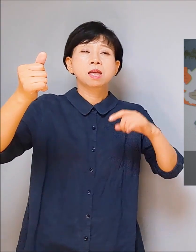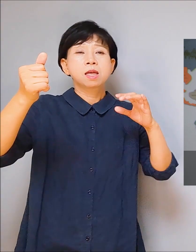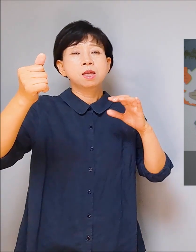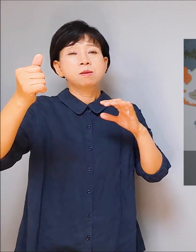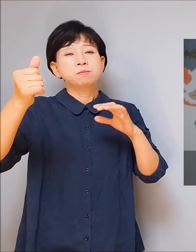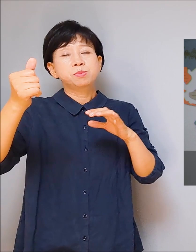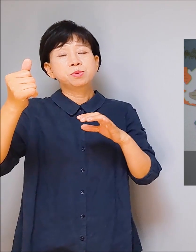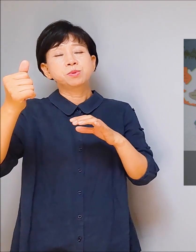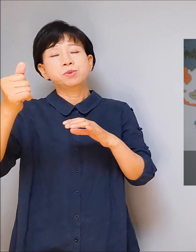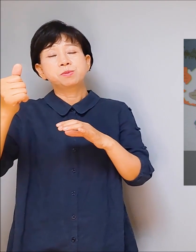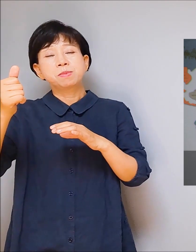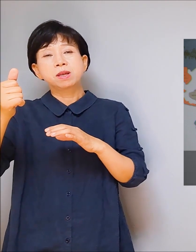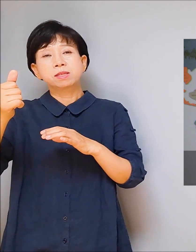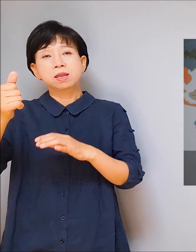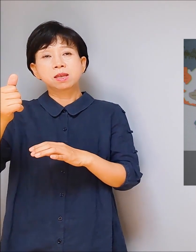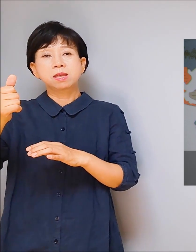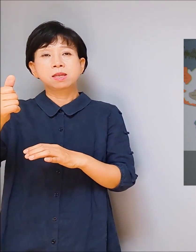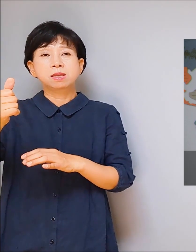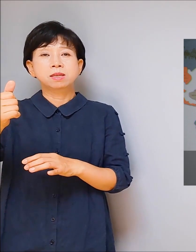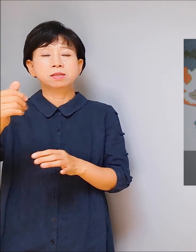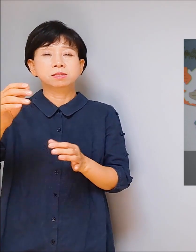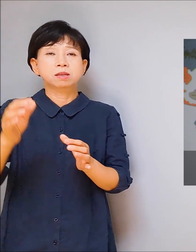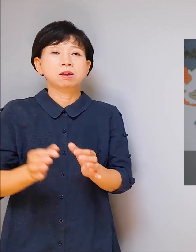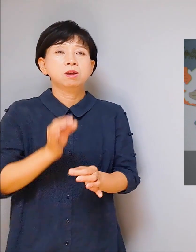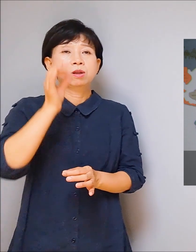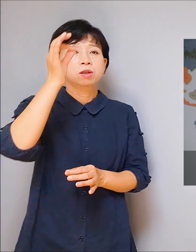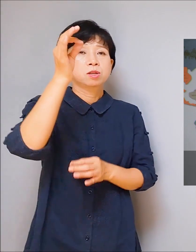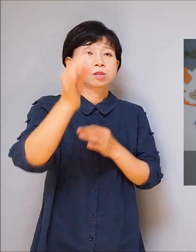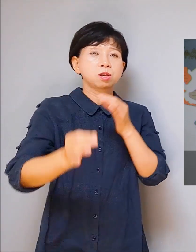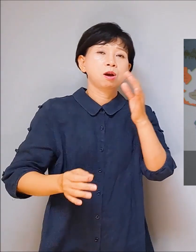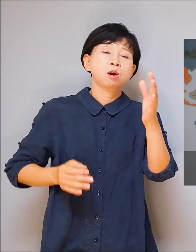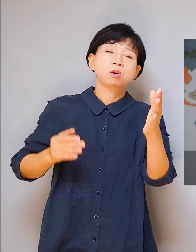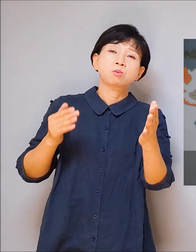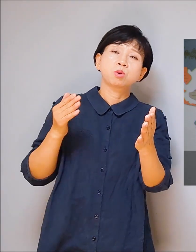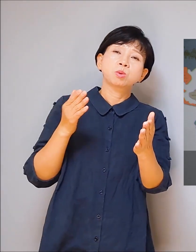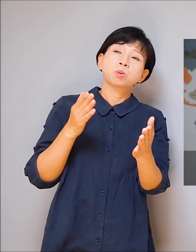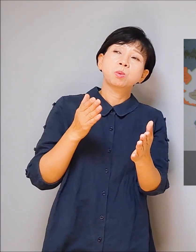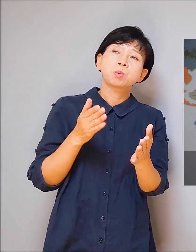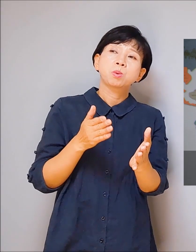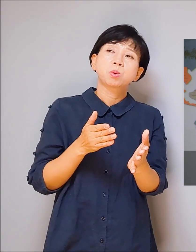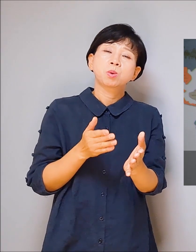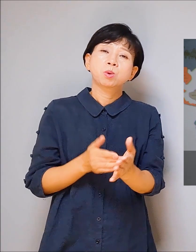아버지의 품 안에서